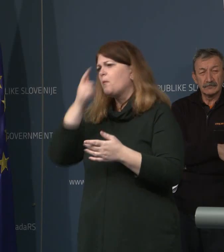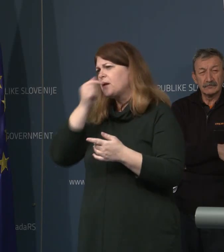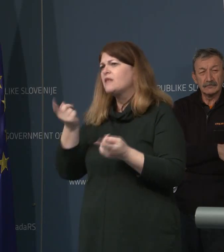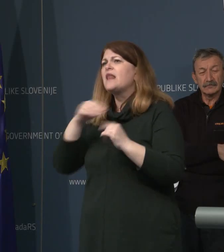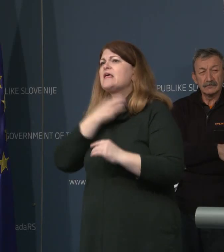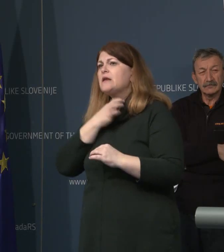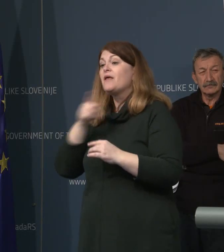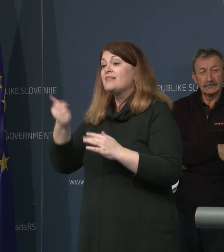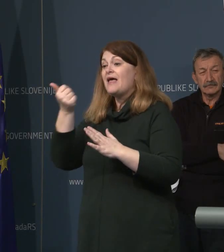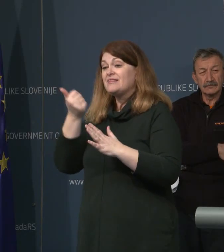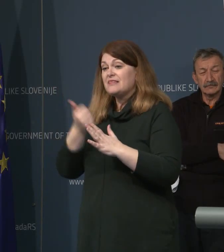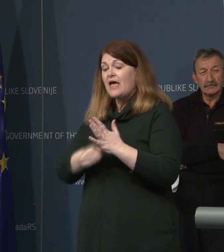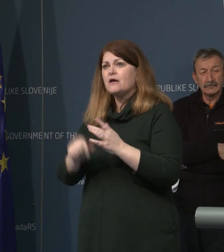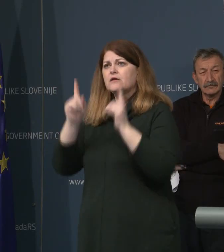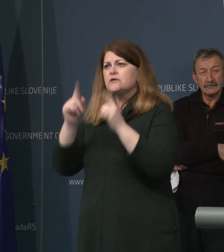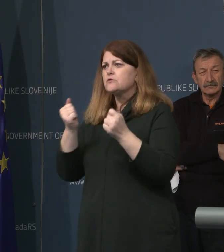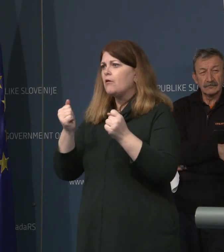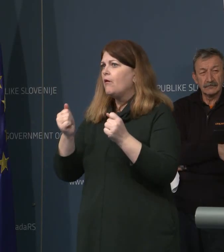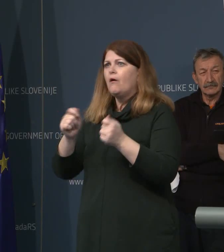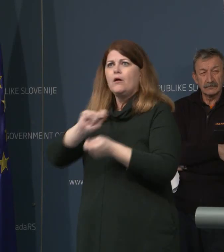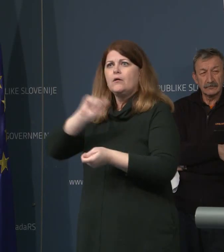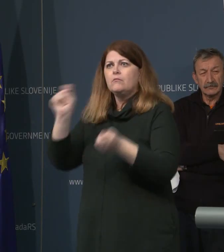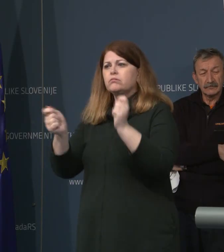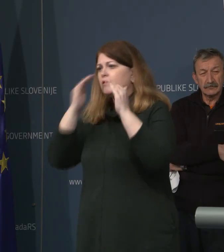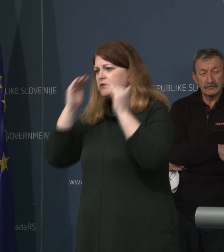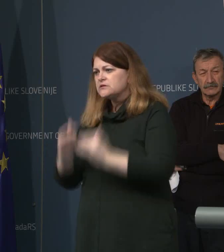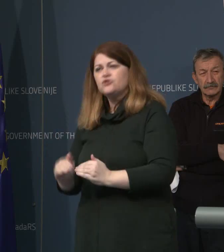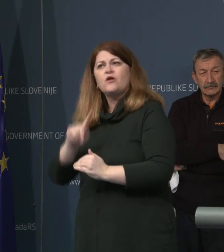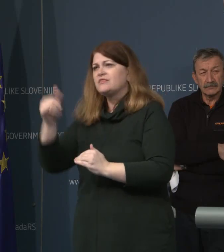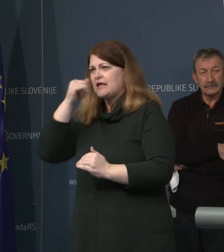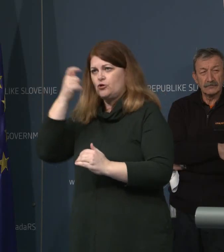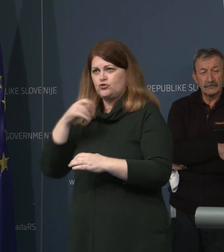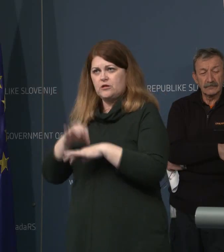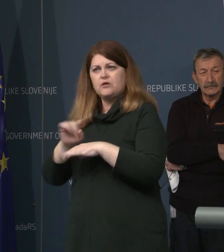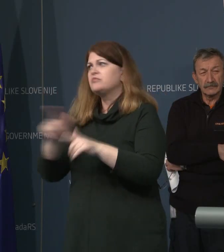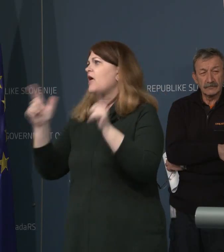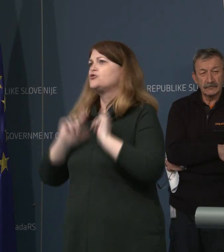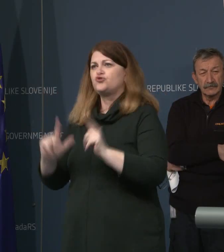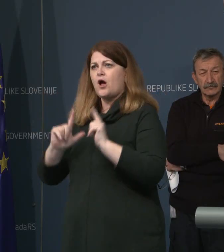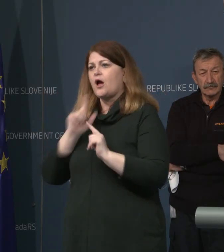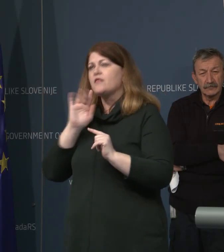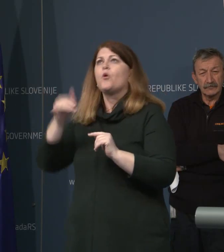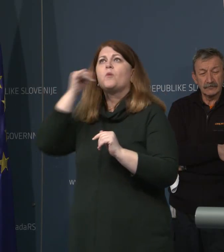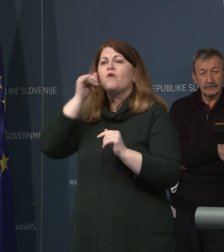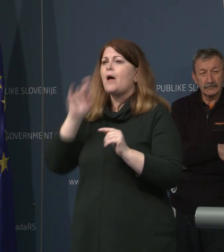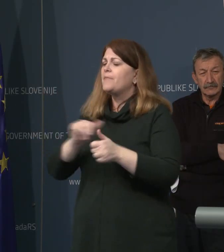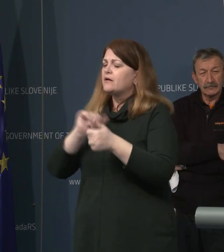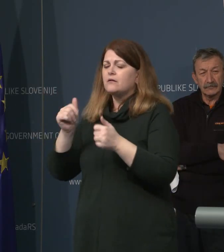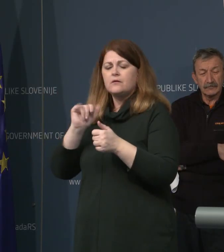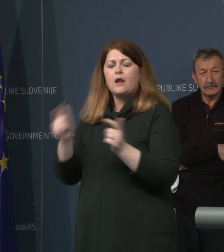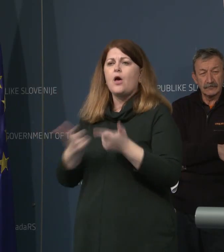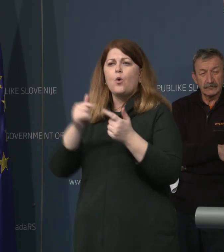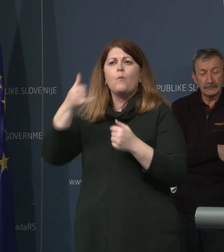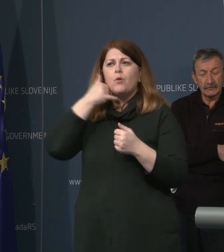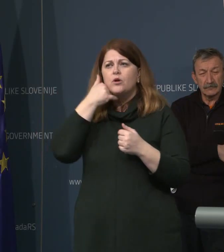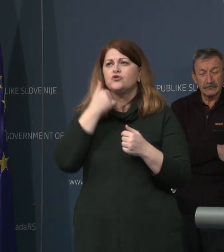gripe, da naenkrat se stanje zelo poslabša, oni ne kličejo osebnega zdravnika, ne čakajo, da bo prišli na vrsto, ampak lahko pokličejo